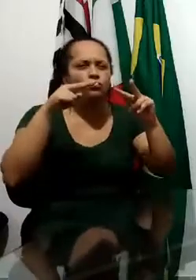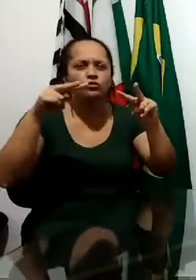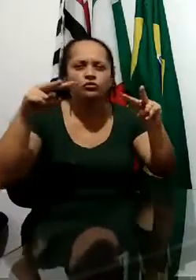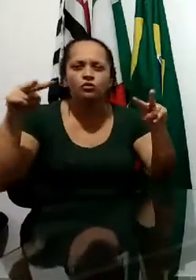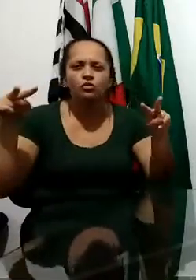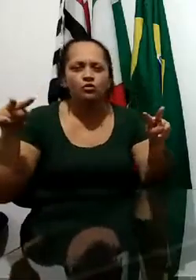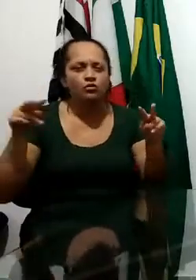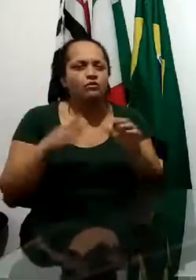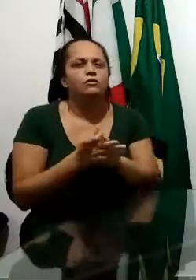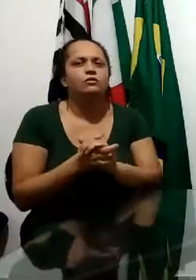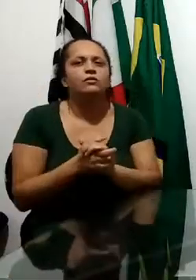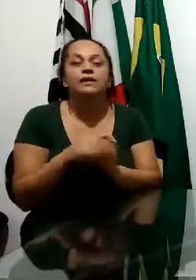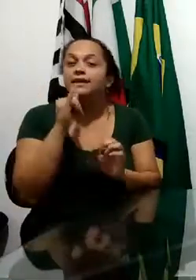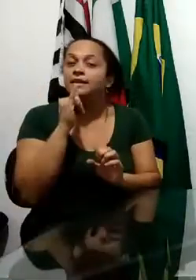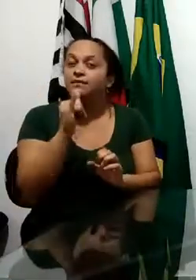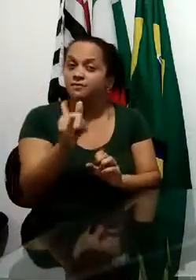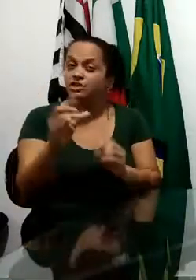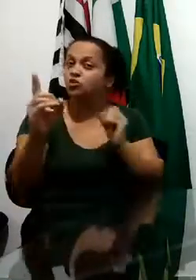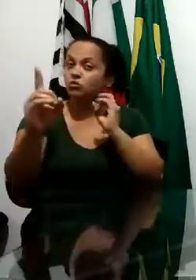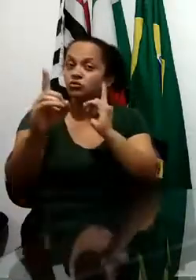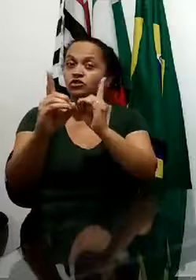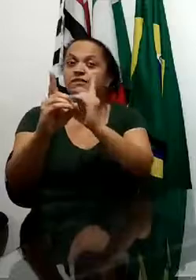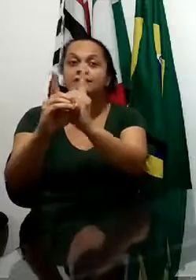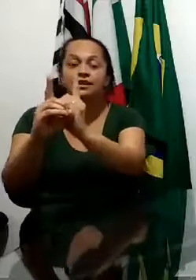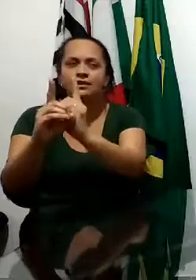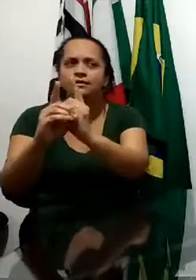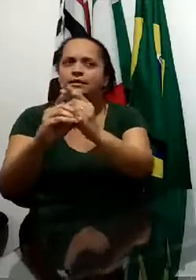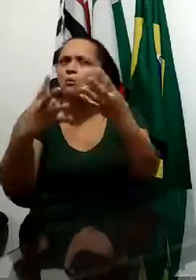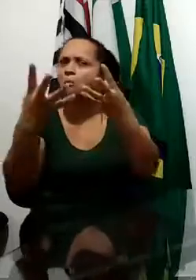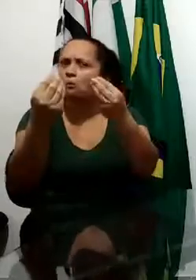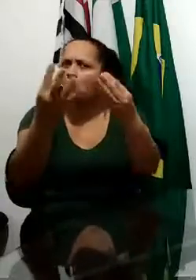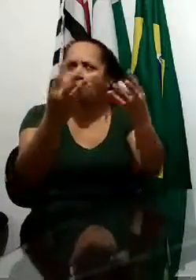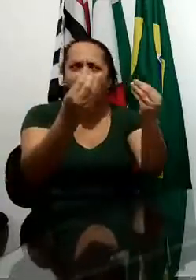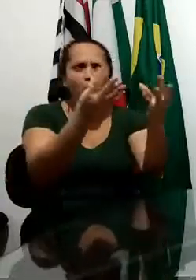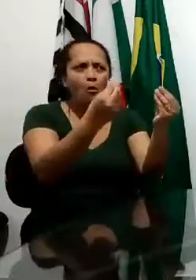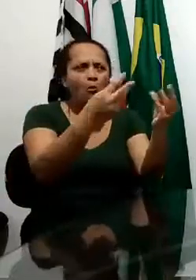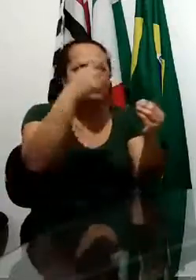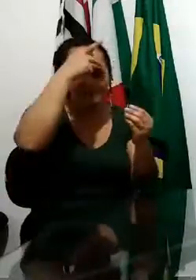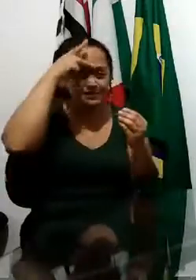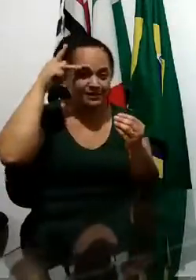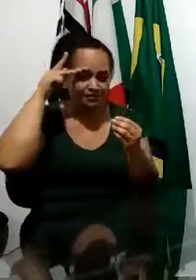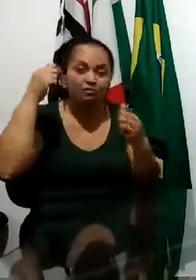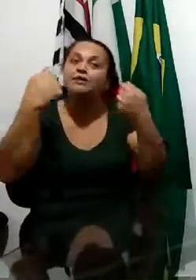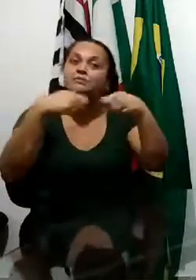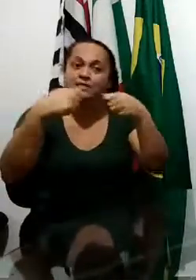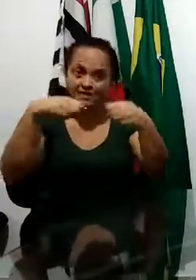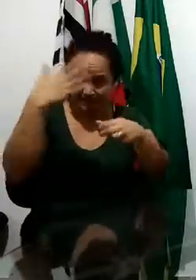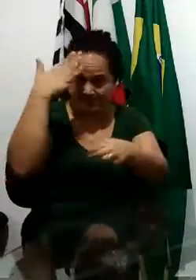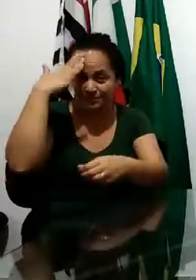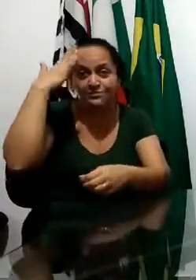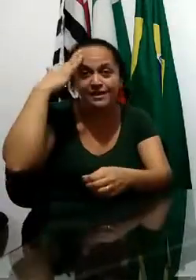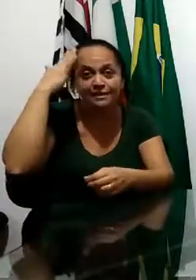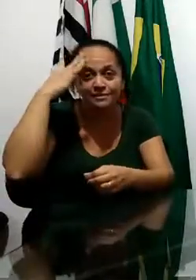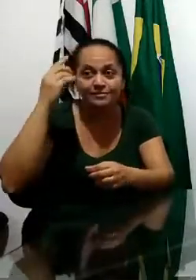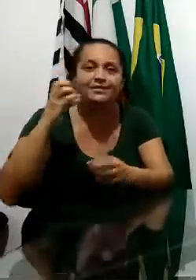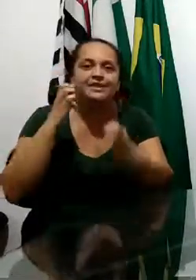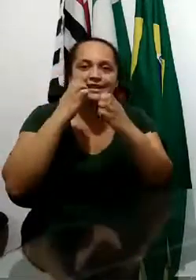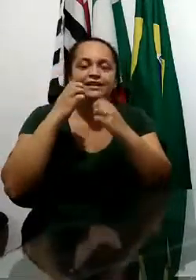disse para os discípulos, a seara é grande, muito grande, mas são poucos